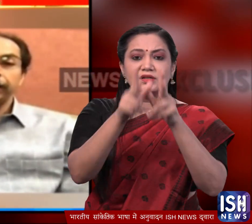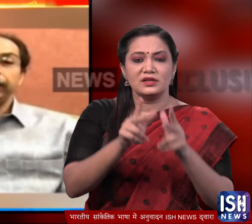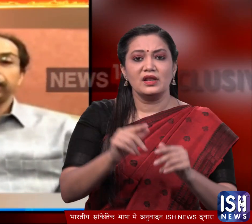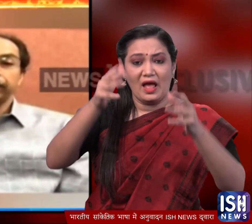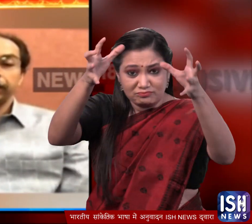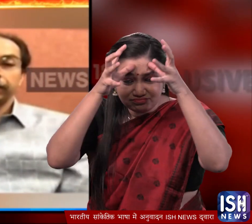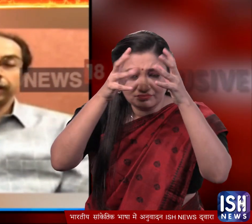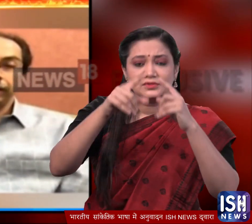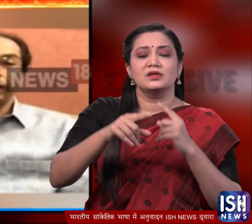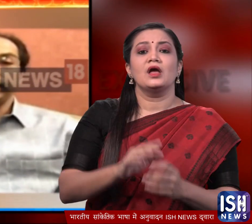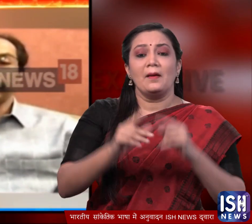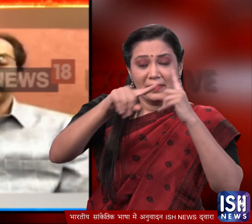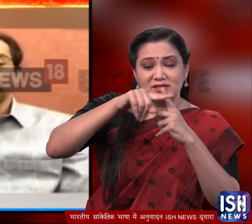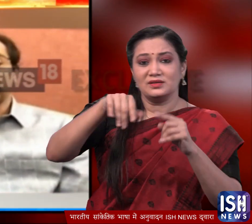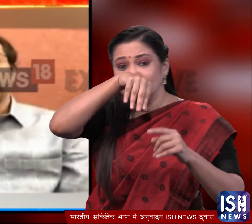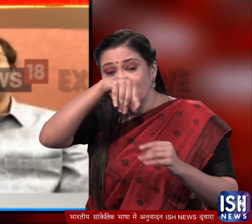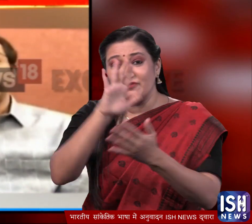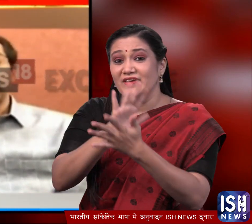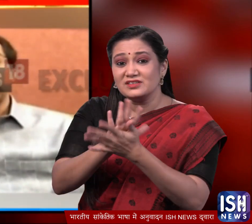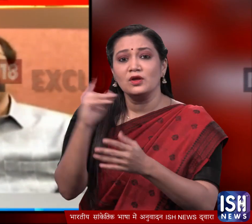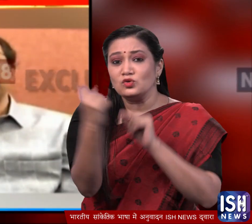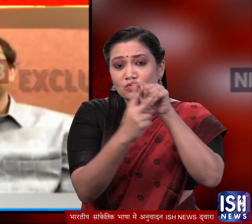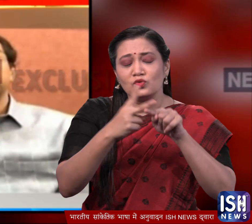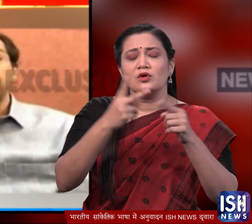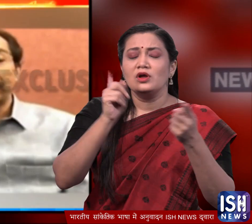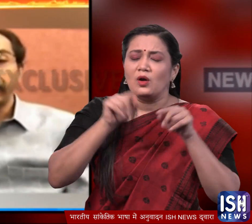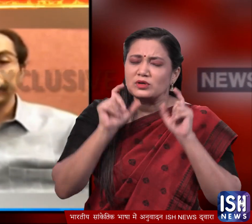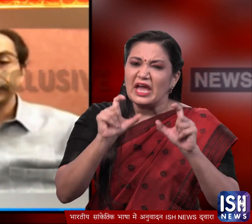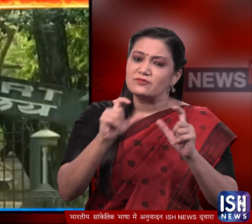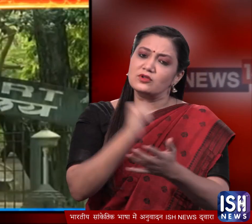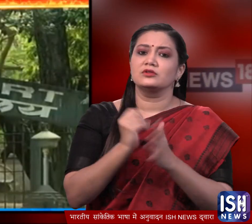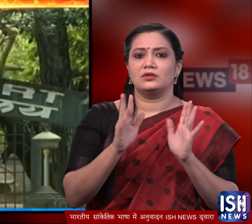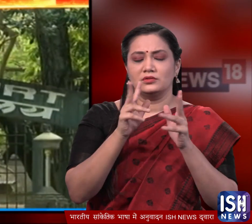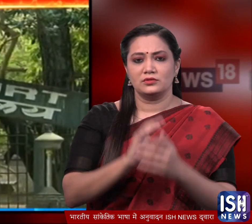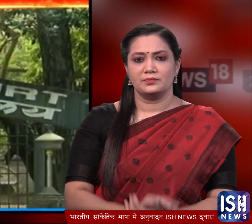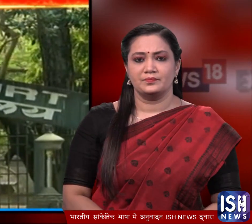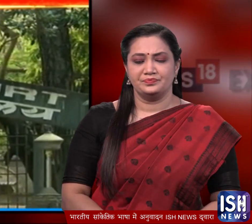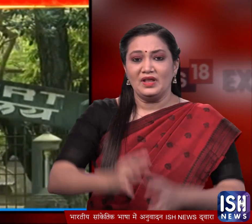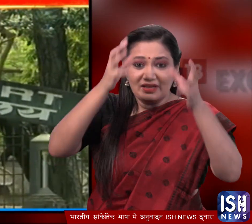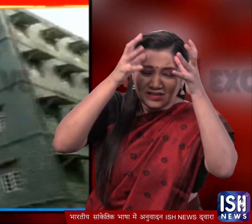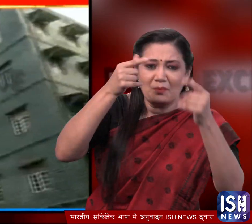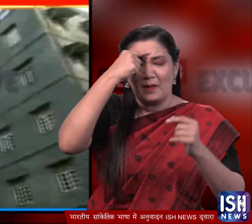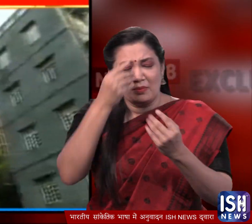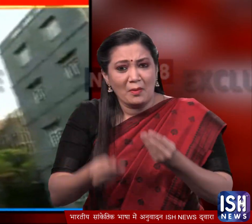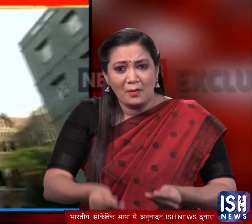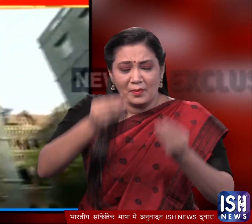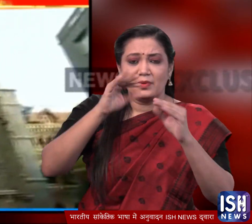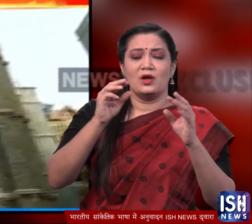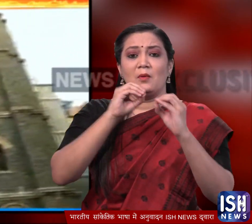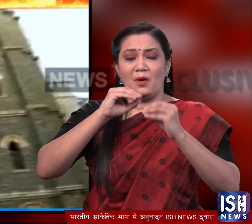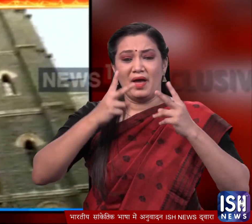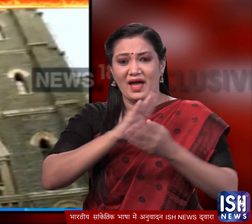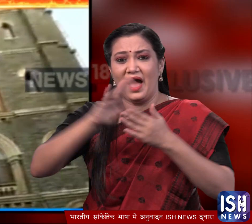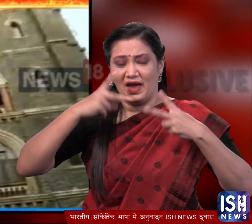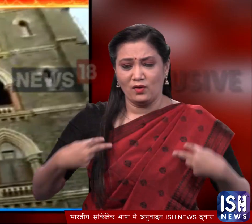की दही हंडी आणि गणेशोत्सव या काळामध्ये दक्षता पाळा। दही हांडी पर जारी घमासान के बीच बॉम्बे हाईकोर्ट